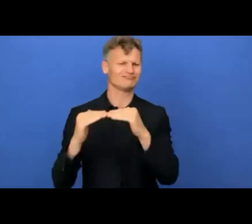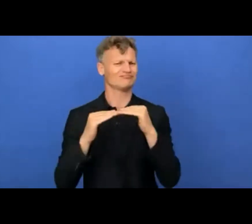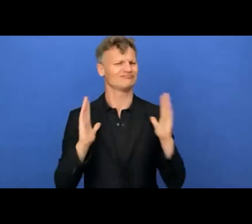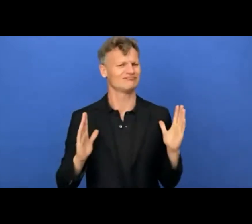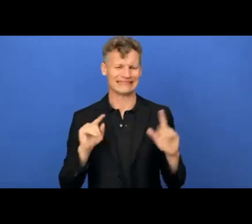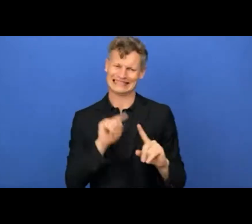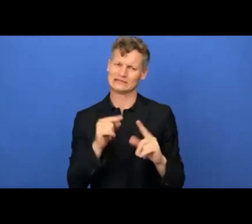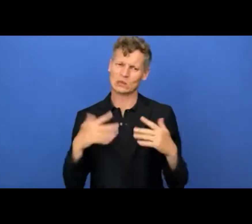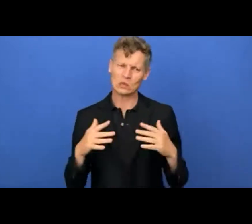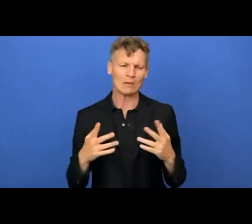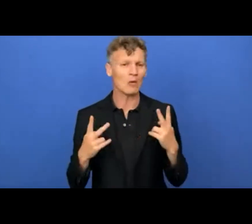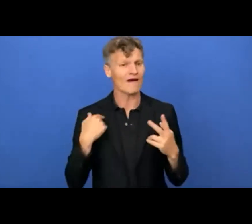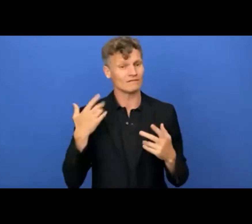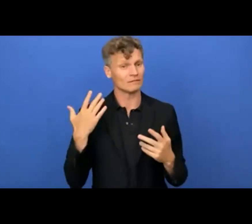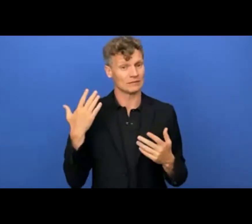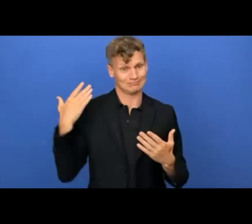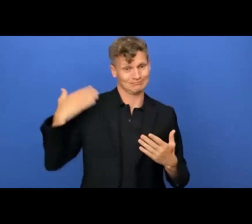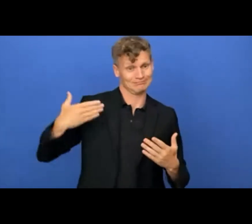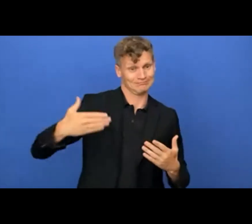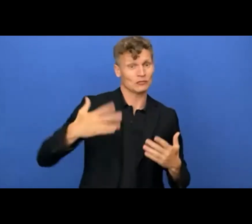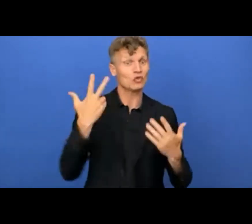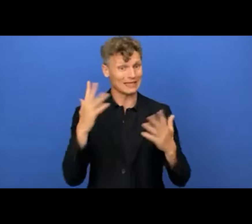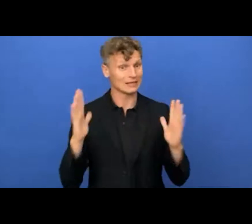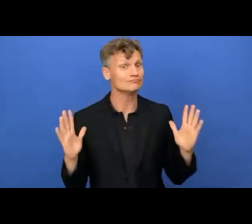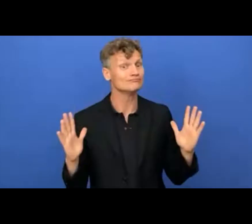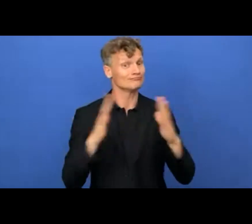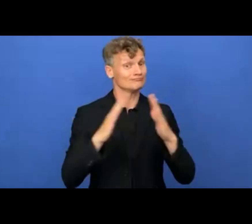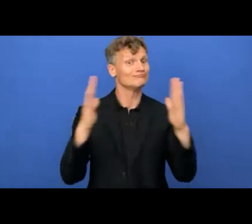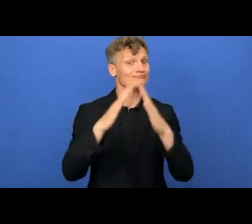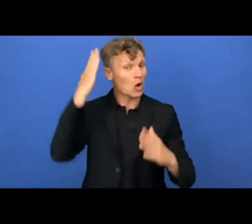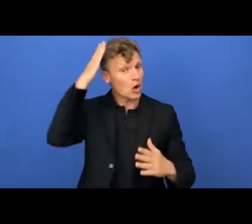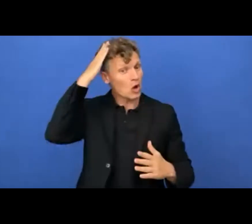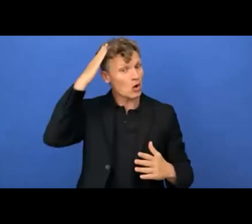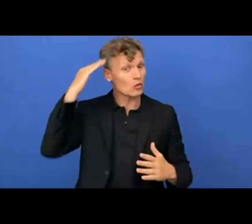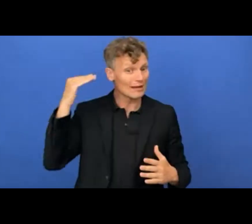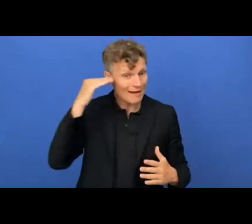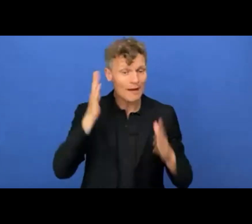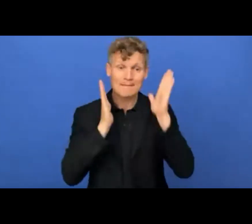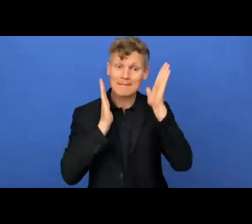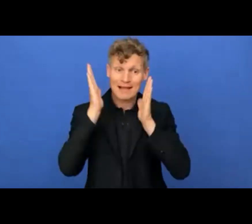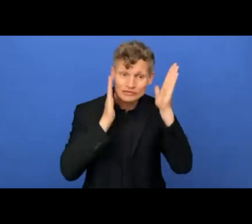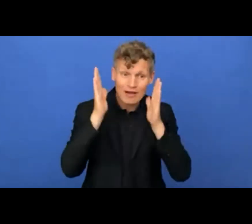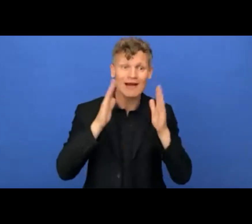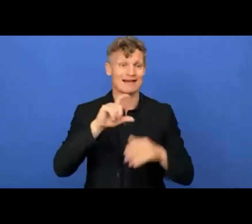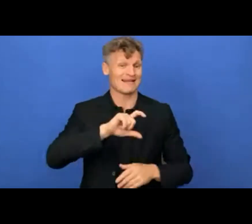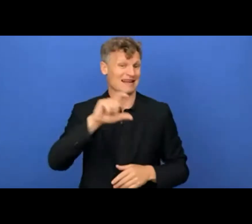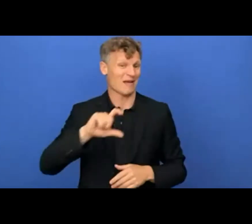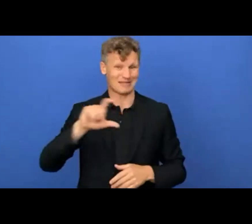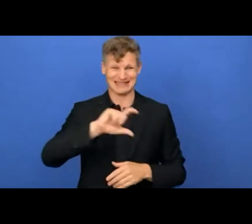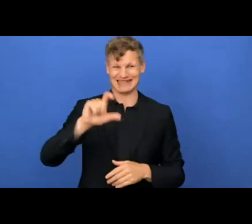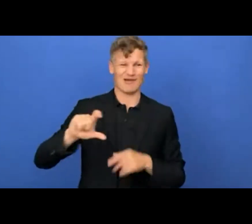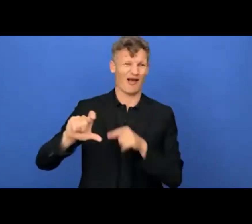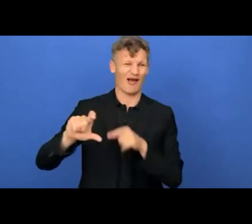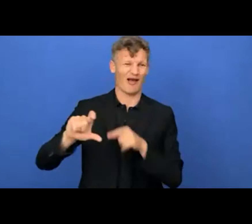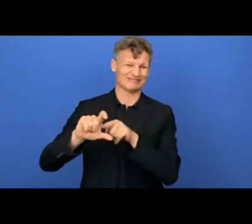pourquoi l'équité est un point important. Nous avons eu trois forums jusqu'à présent en République de Corée, en Malaisie et au Népal. Le